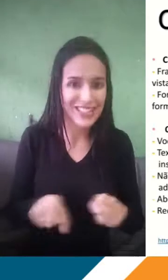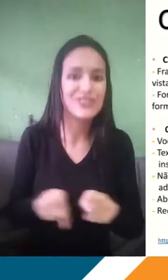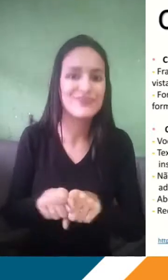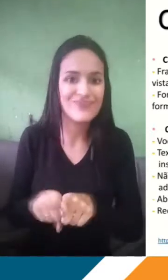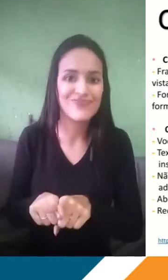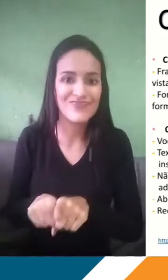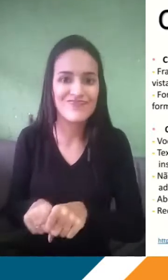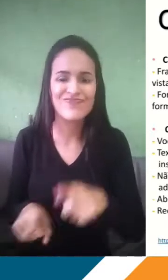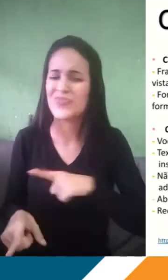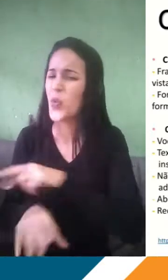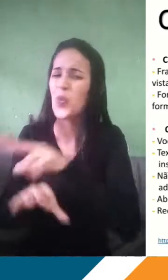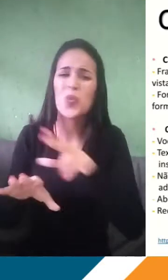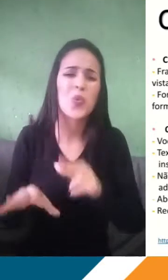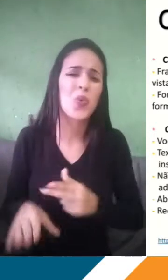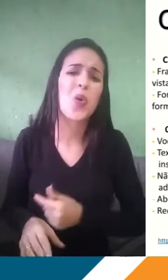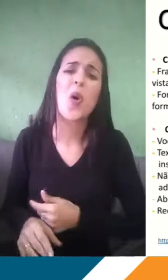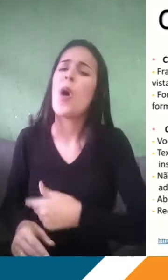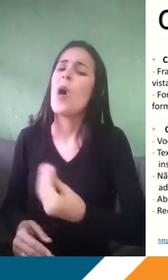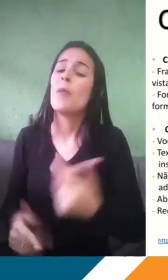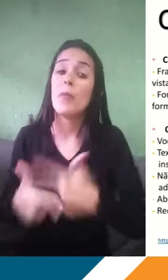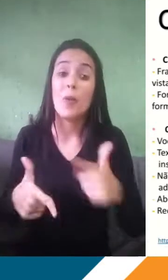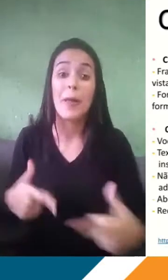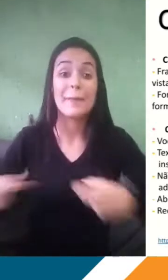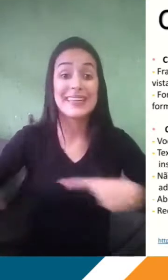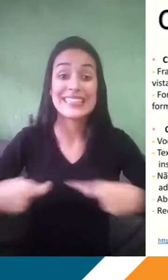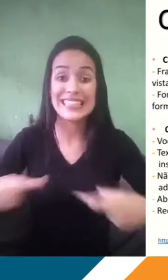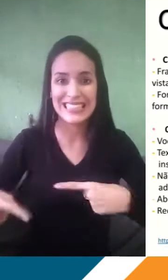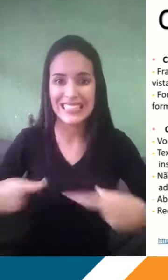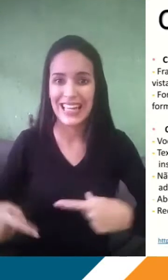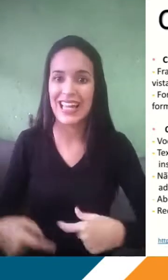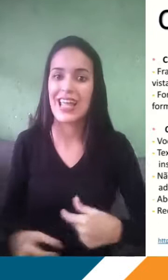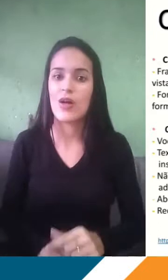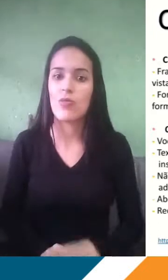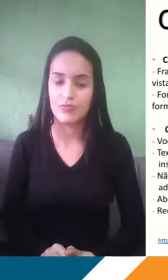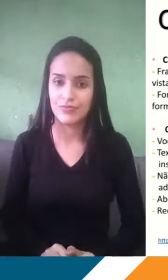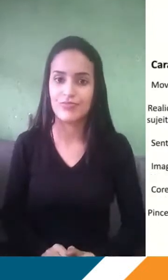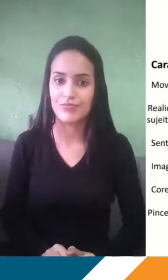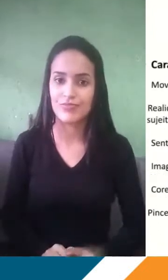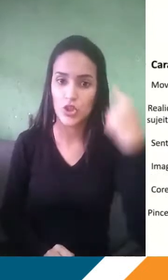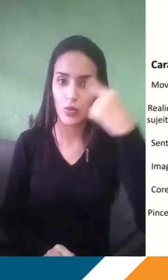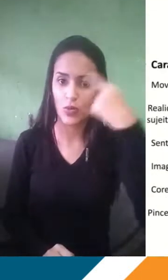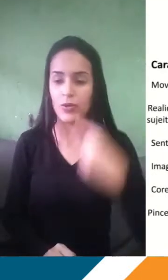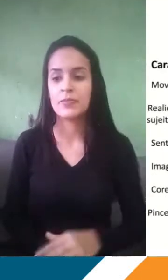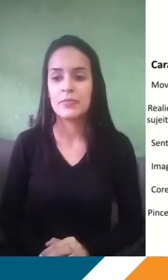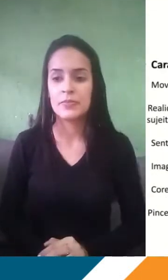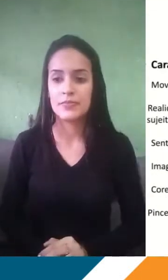Guerra Civil Espanhola e mal se recuperava dessa guerra e já chegava a Segunda Guerra Mundial.